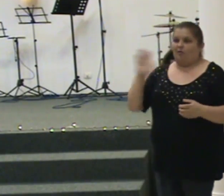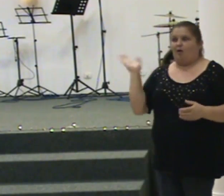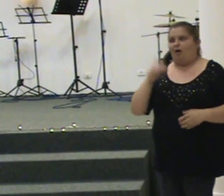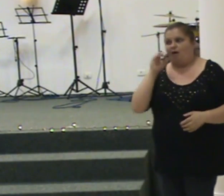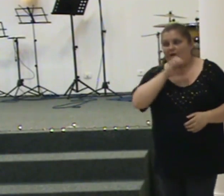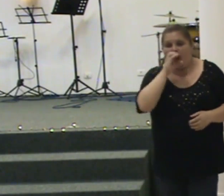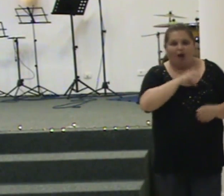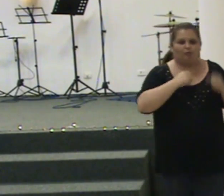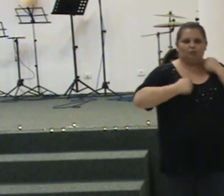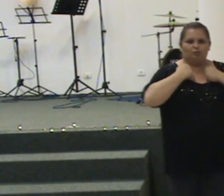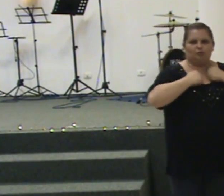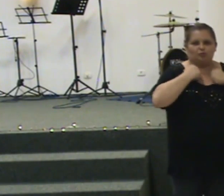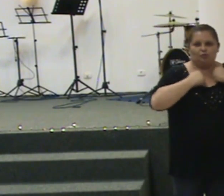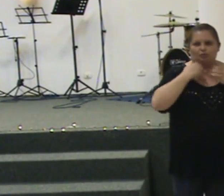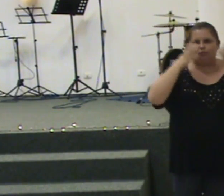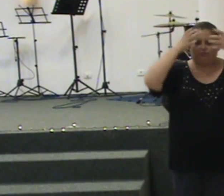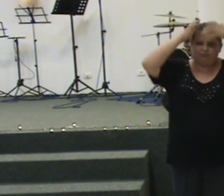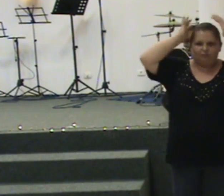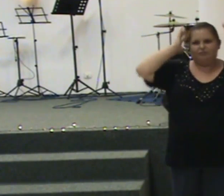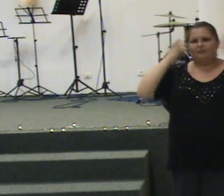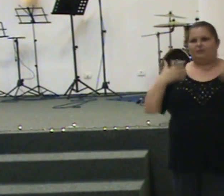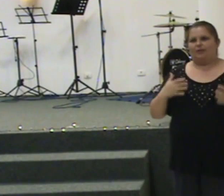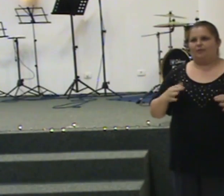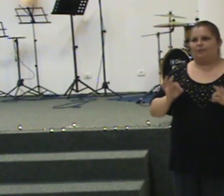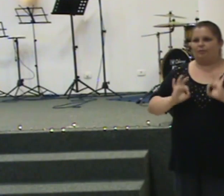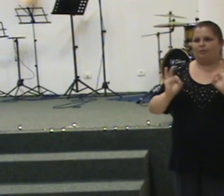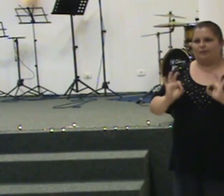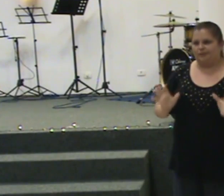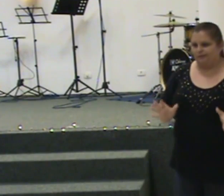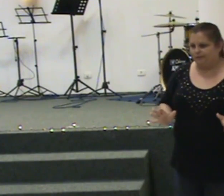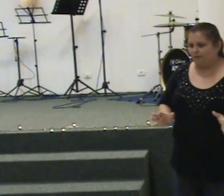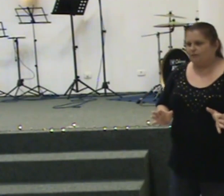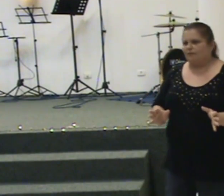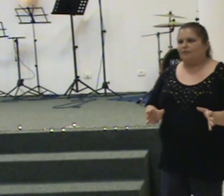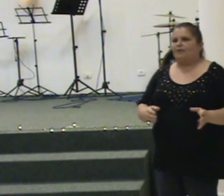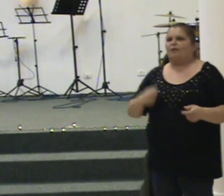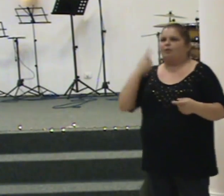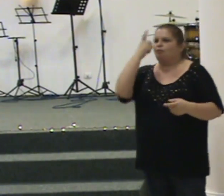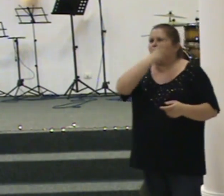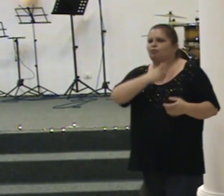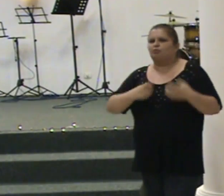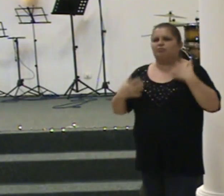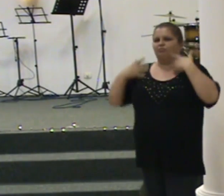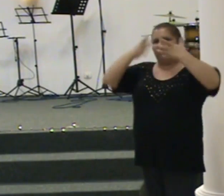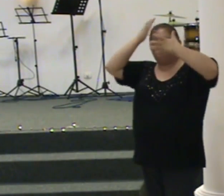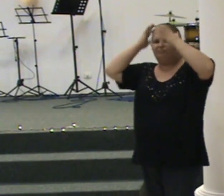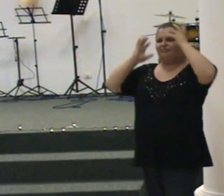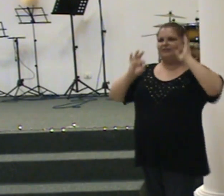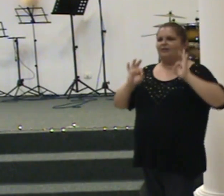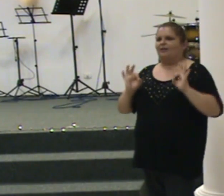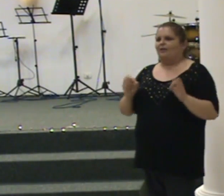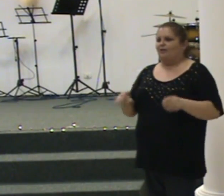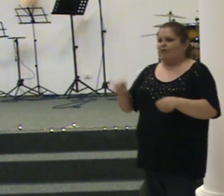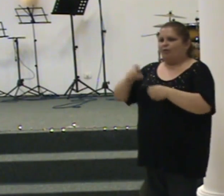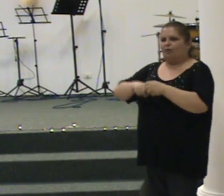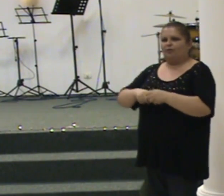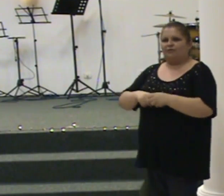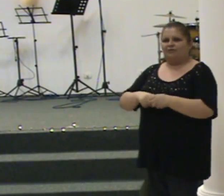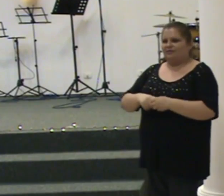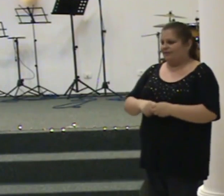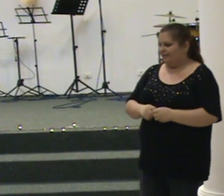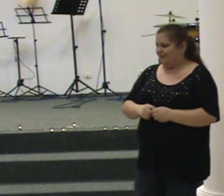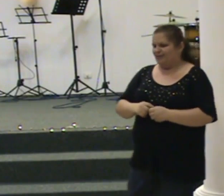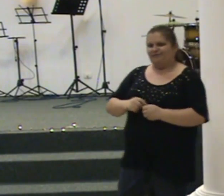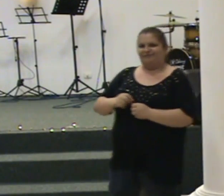banho também. E a mãe foi para o banheiro e se preparou. E passou um perfume, e cuidou e tal. E voltou e ficou do